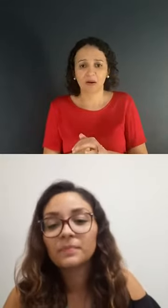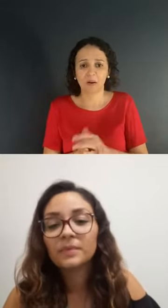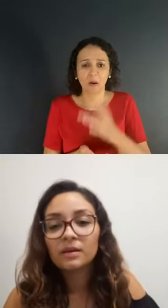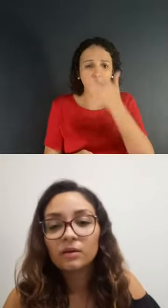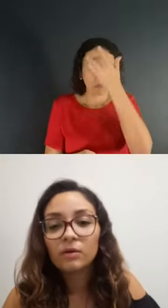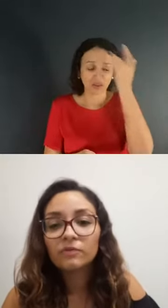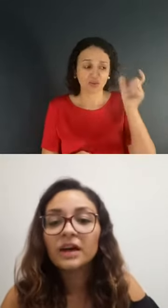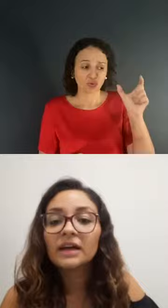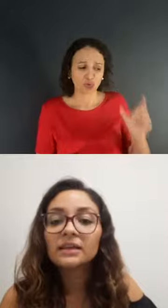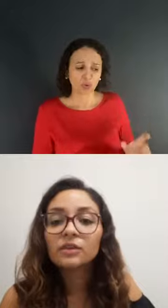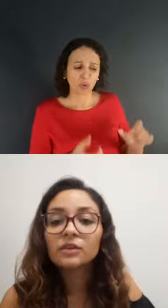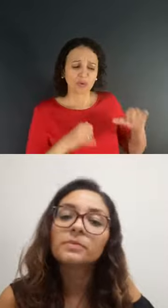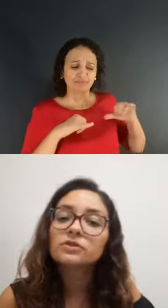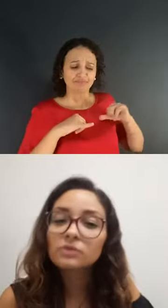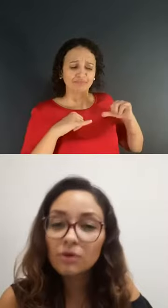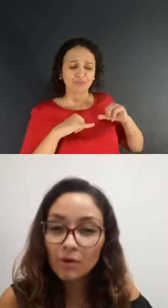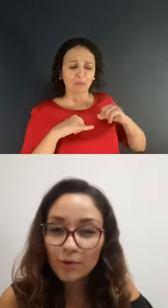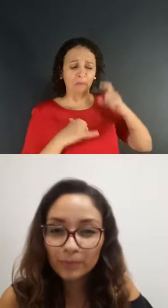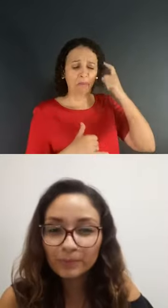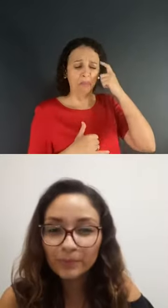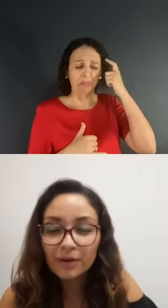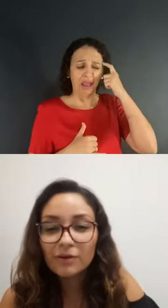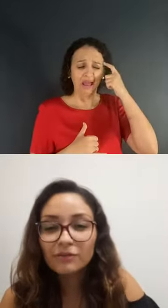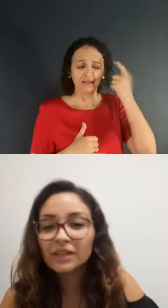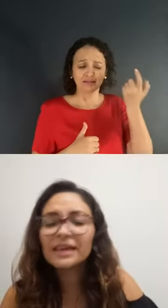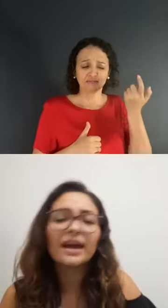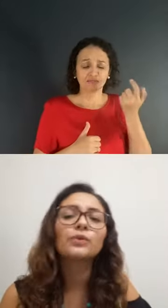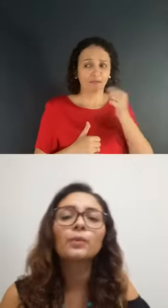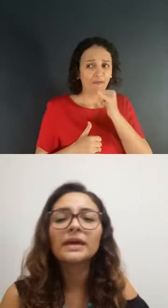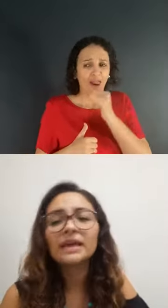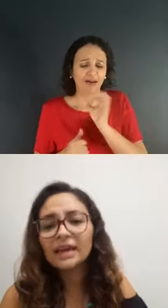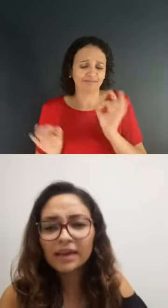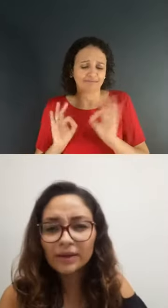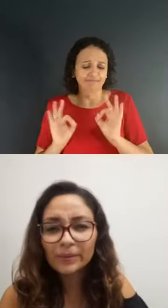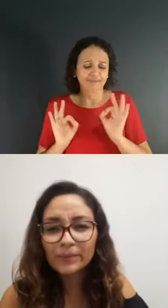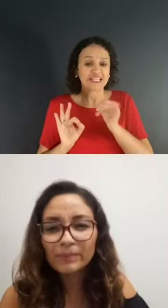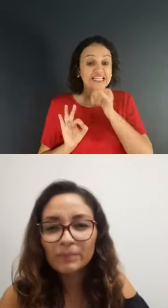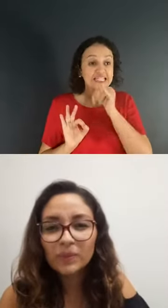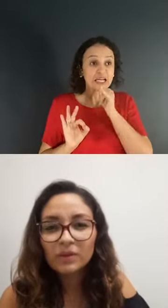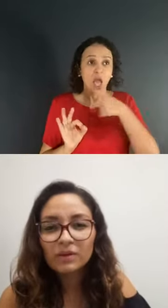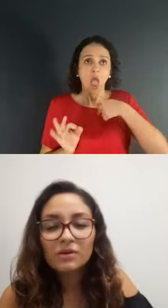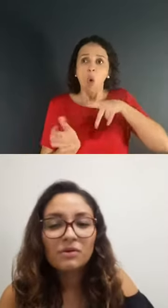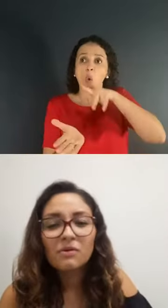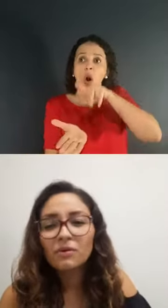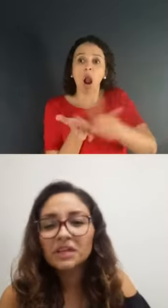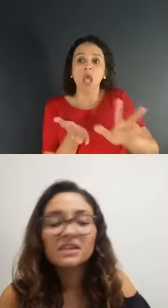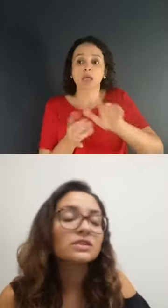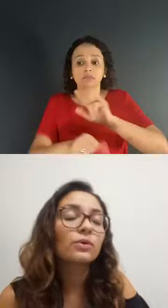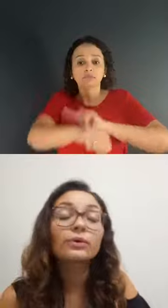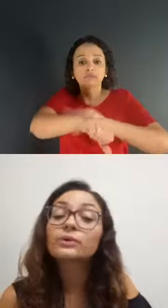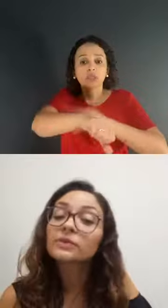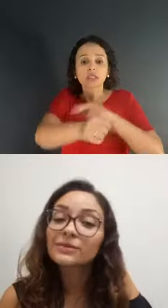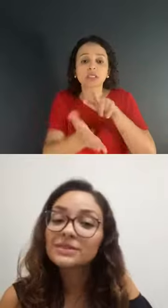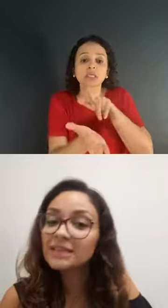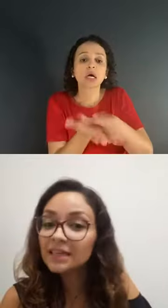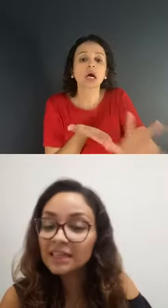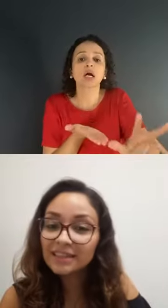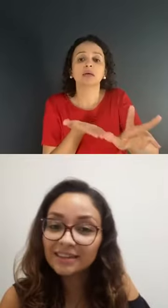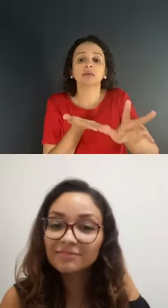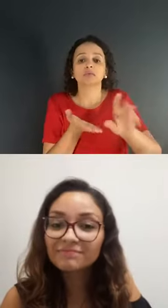desculpas. Fala que tropeçou, fala que caiu no banheiro, conta que se cortou